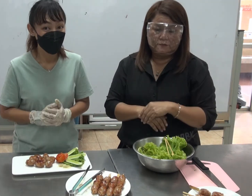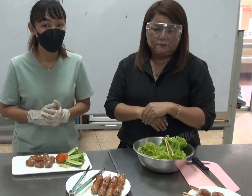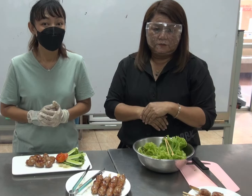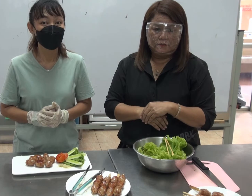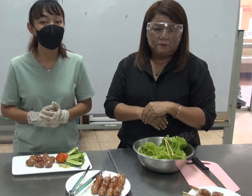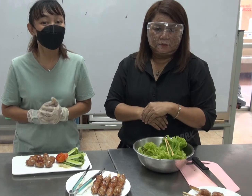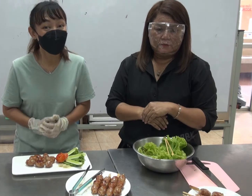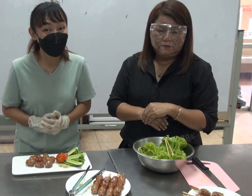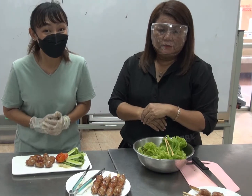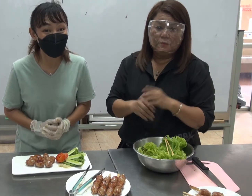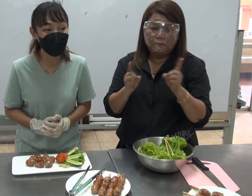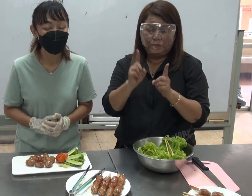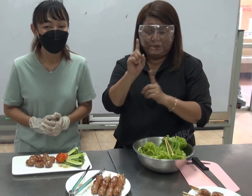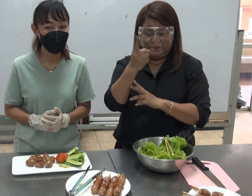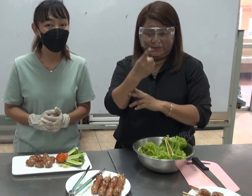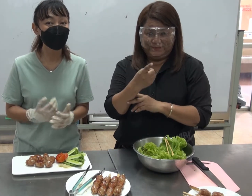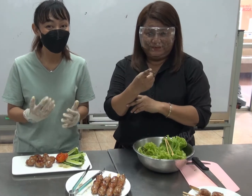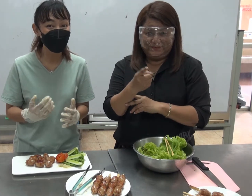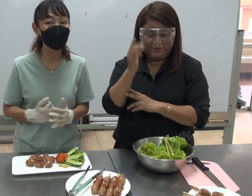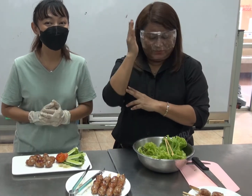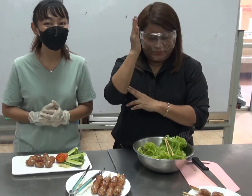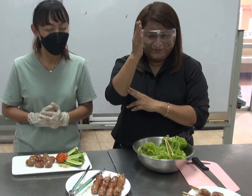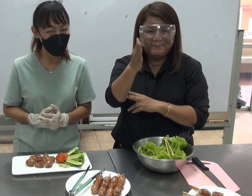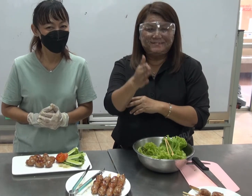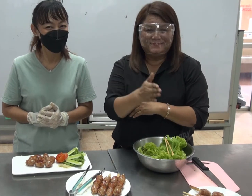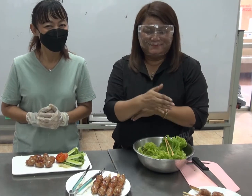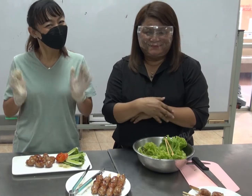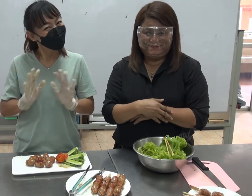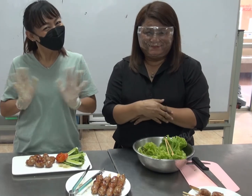ดี๋ยวพบกันใหม่นะคะในครั้งต่อไปนะคะ